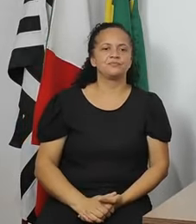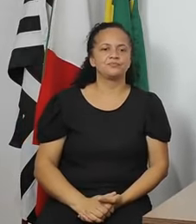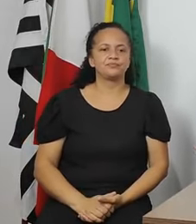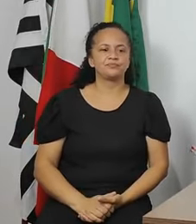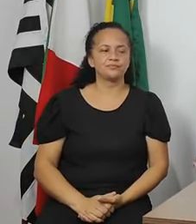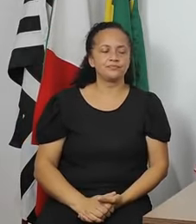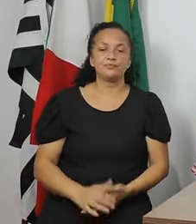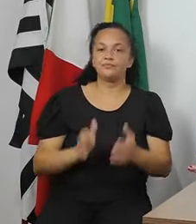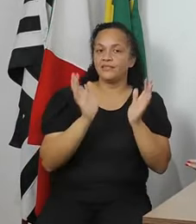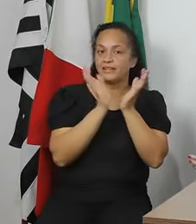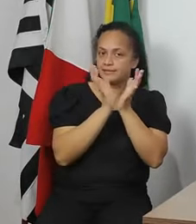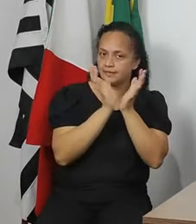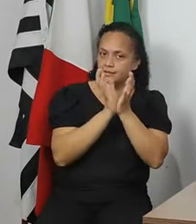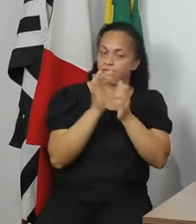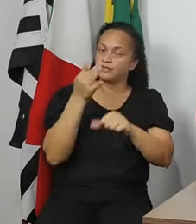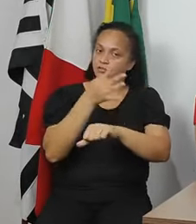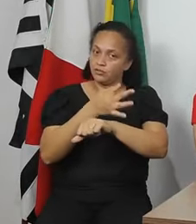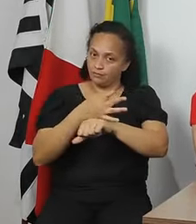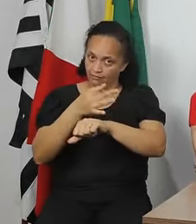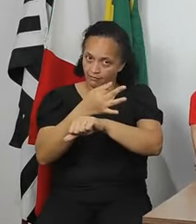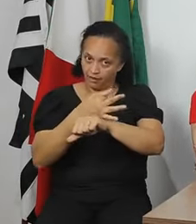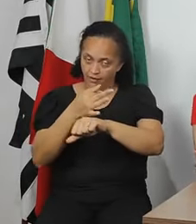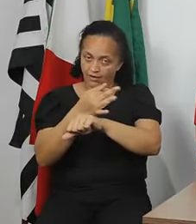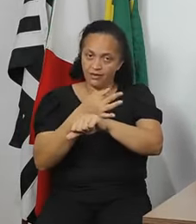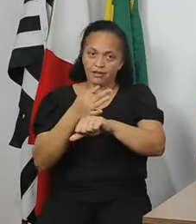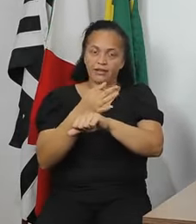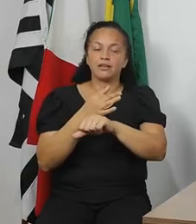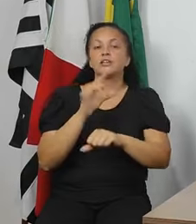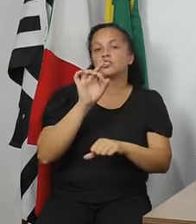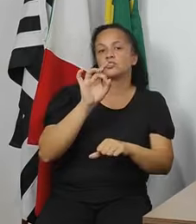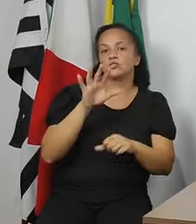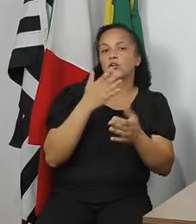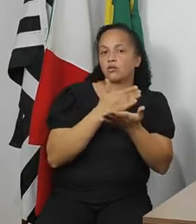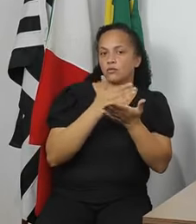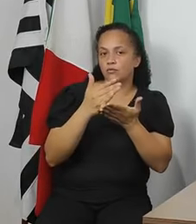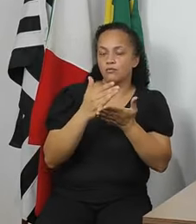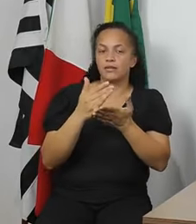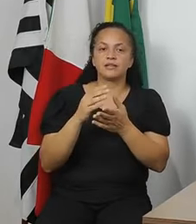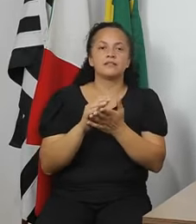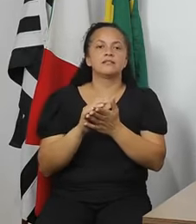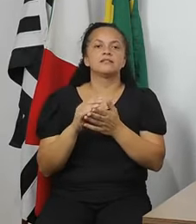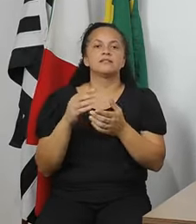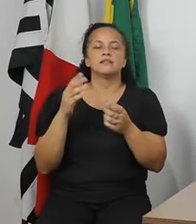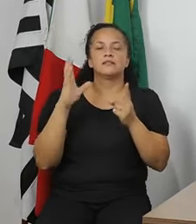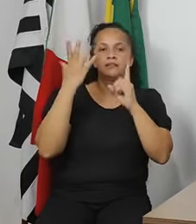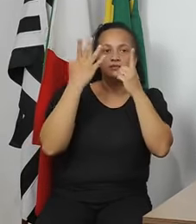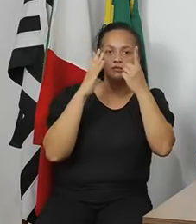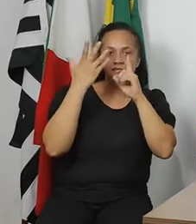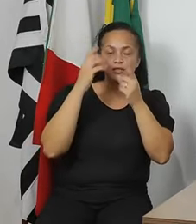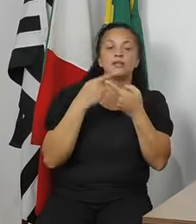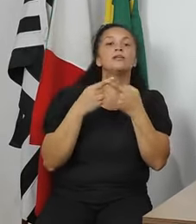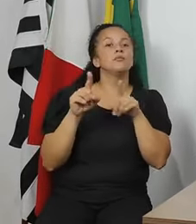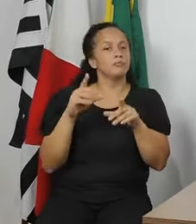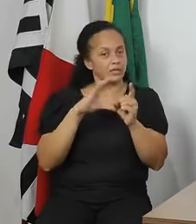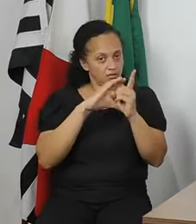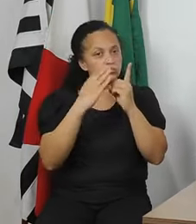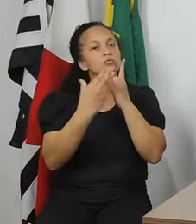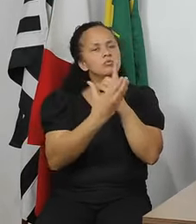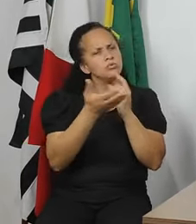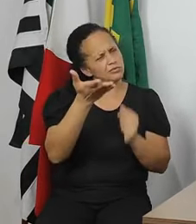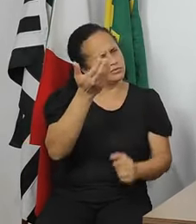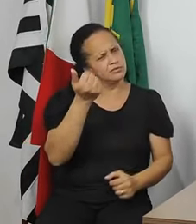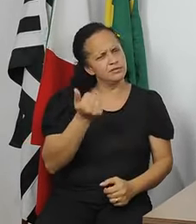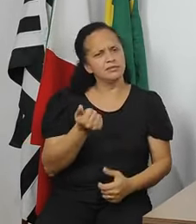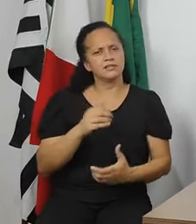as células estão de férias, a gente retoma ali em fevereiro, mas a gente tem os cultos, né, já acontecendo no presencial, então